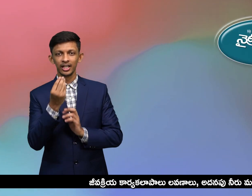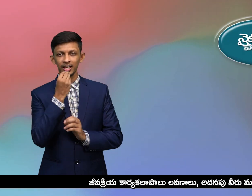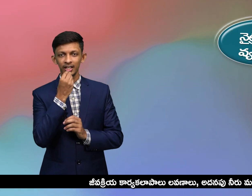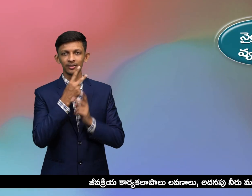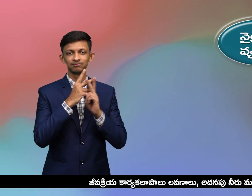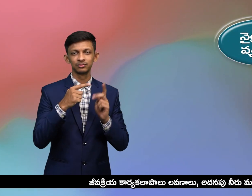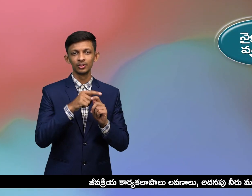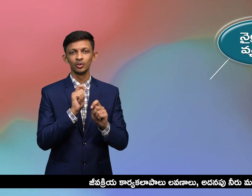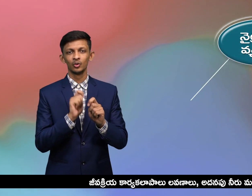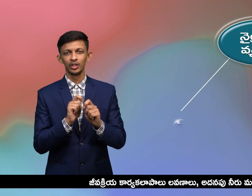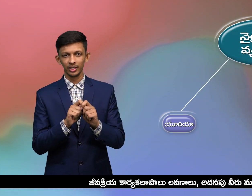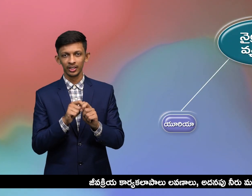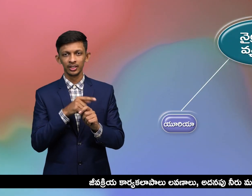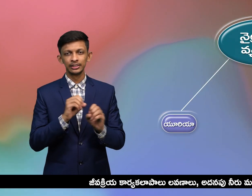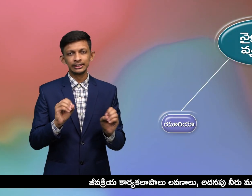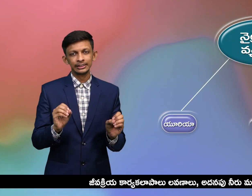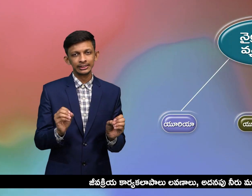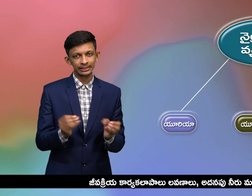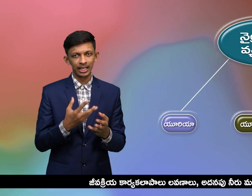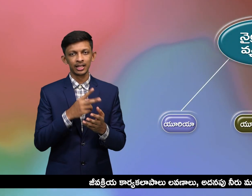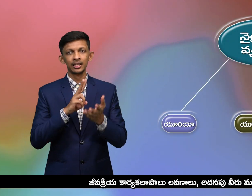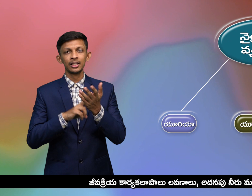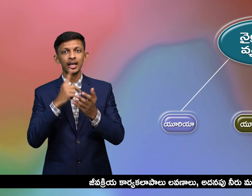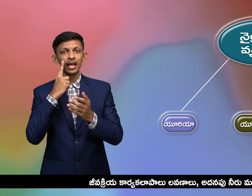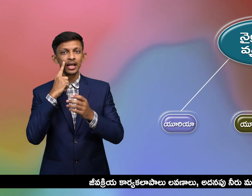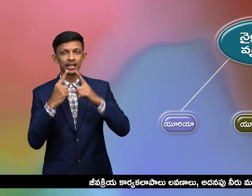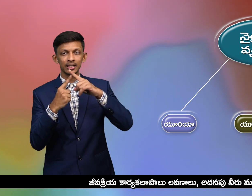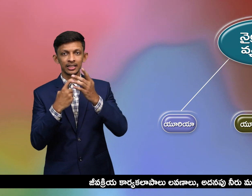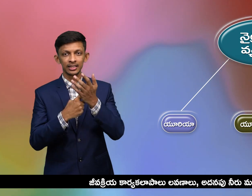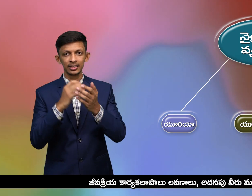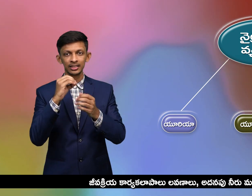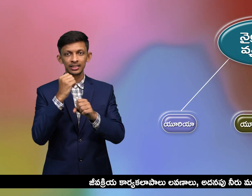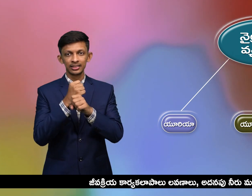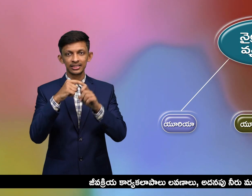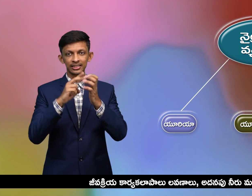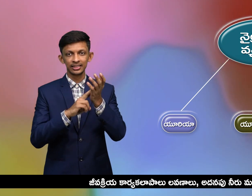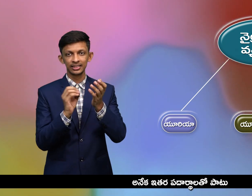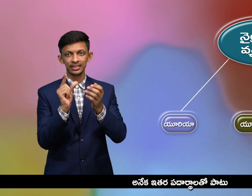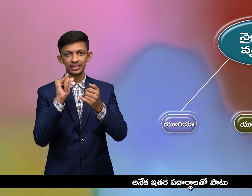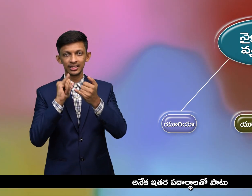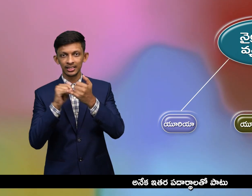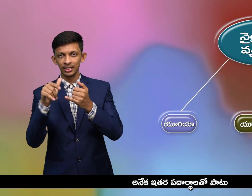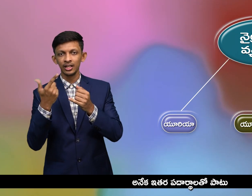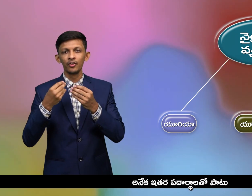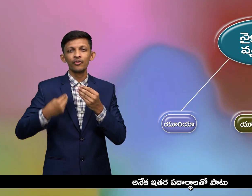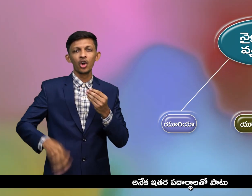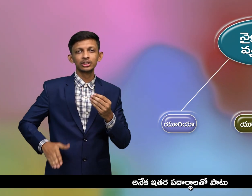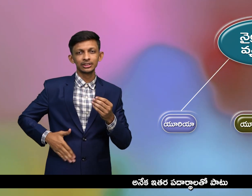జీవక్రియ కార్యకలాపాలు, లవణాలు, అదనపు నీరు మరియు అనేక ఇతర పదార్థాలతో